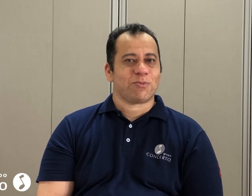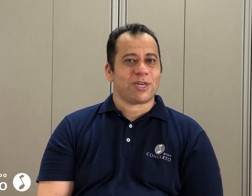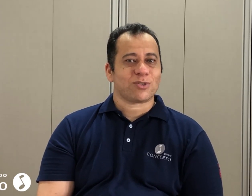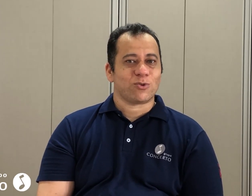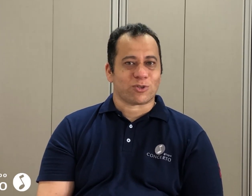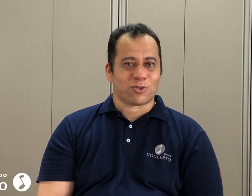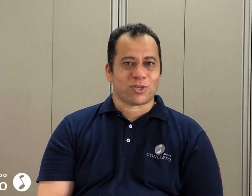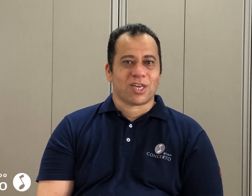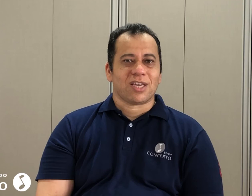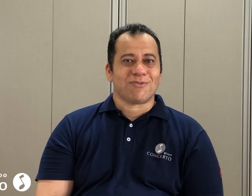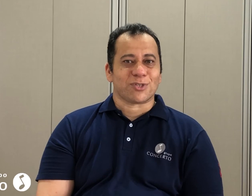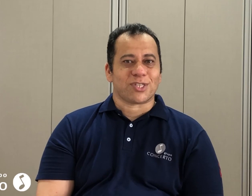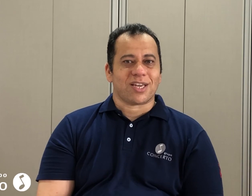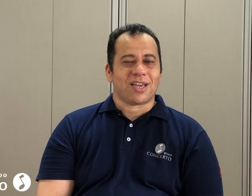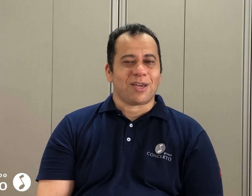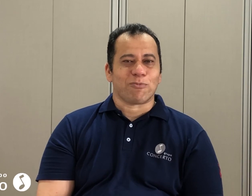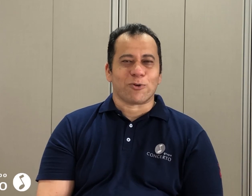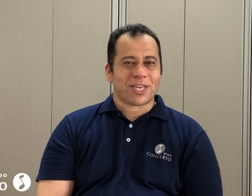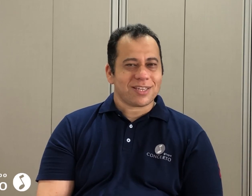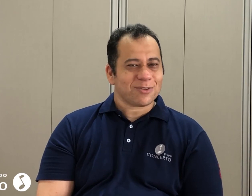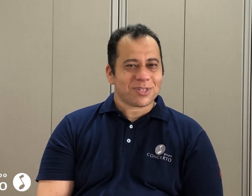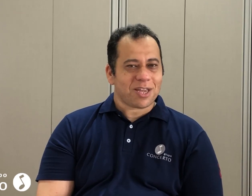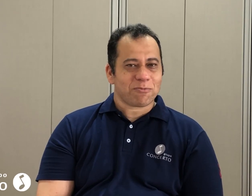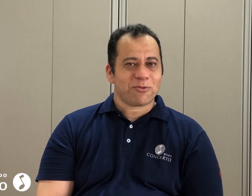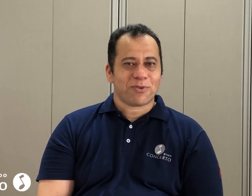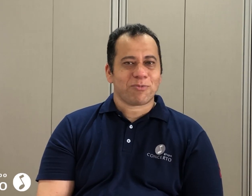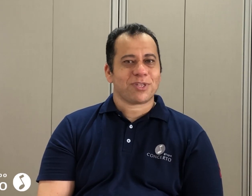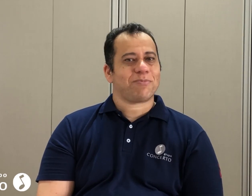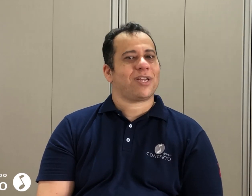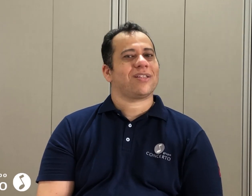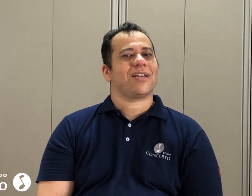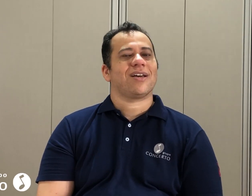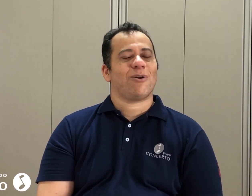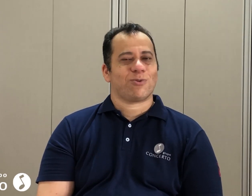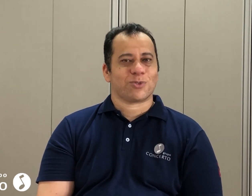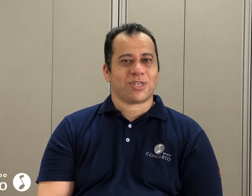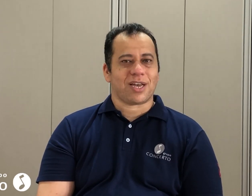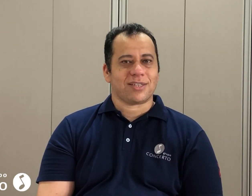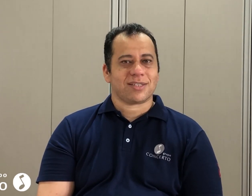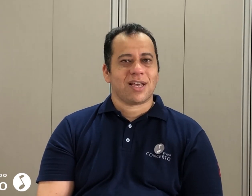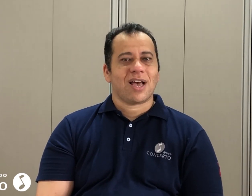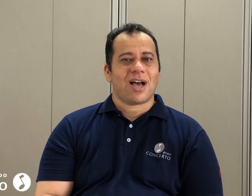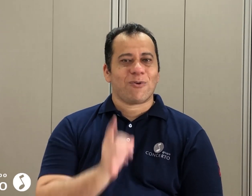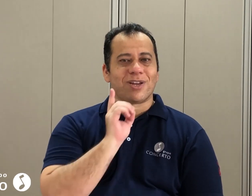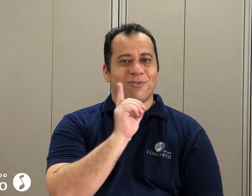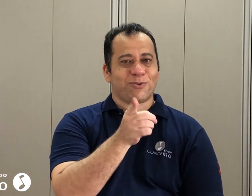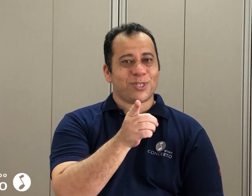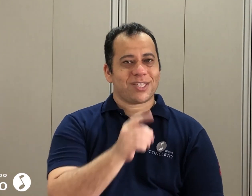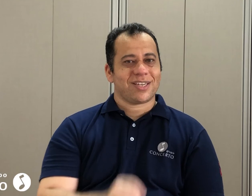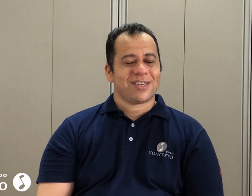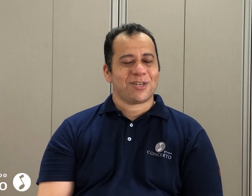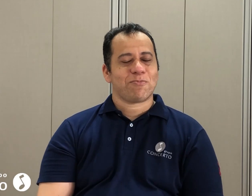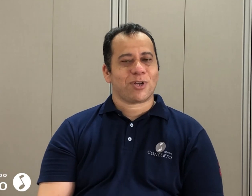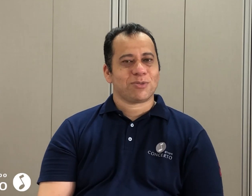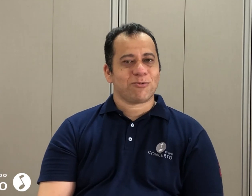mais curtos e você, em pouquinho tempo, vai poder aprender alguns sinais. Aguardo você no próximo